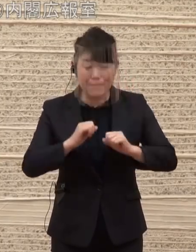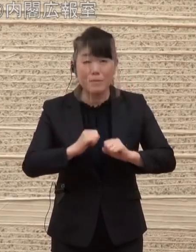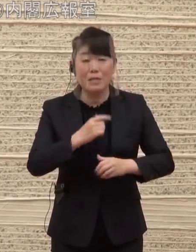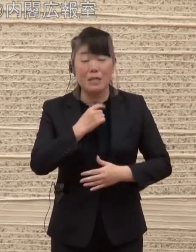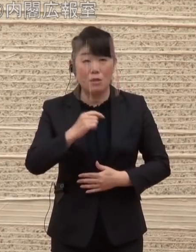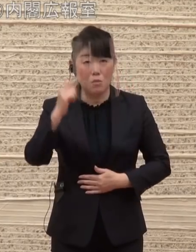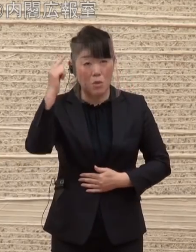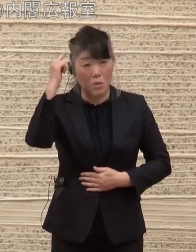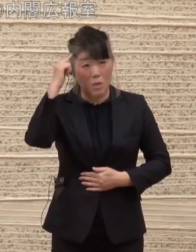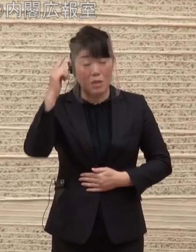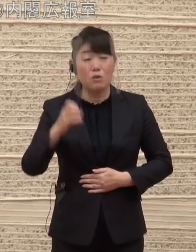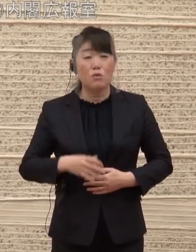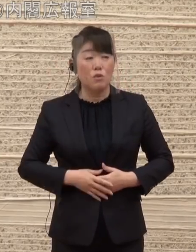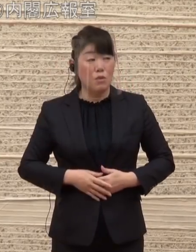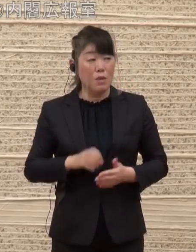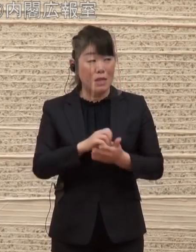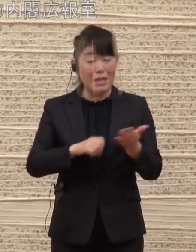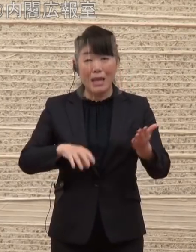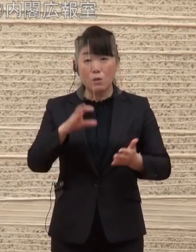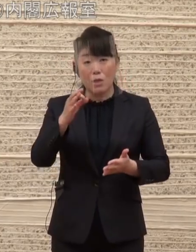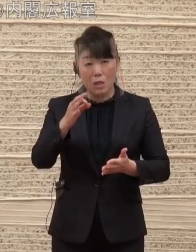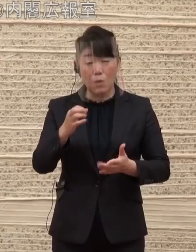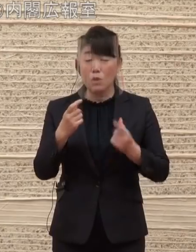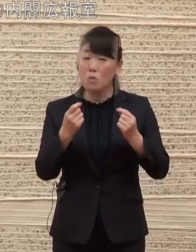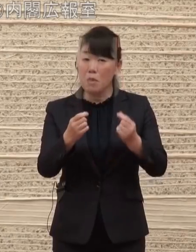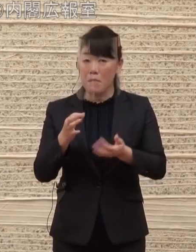ますgoo